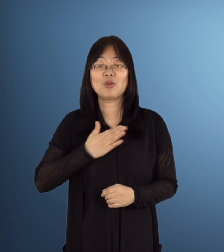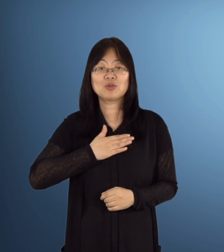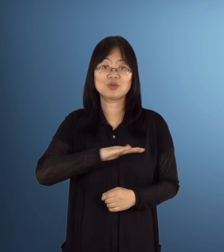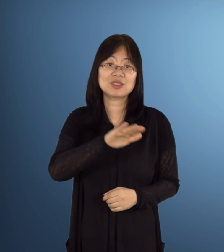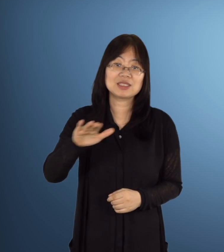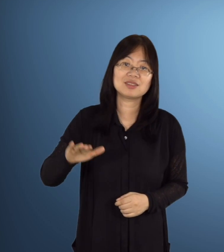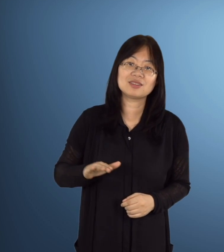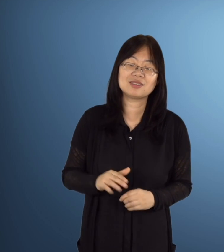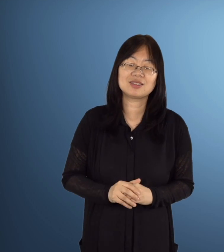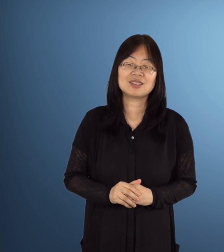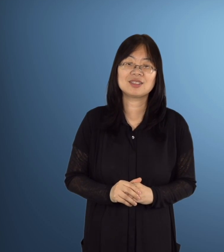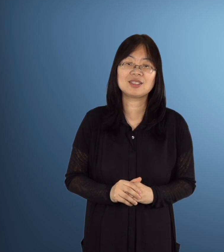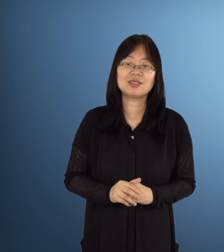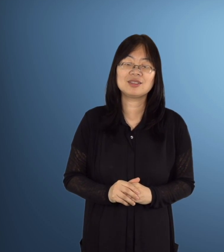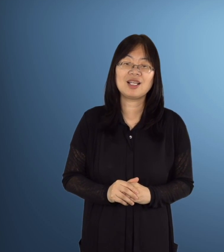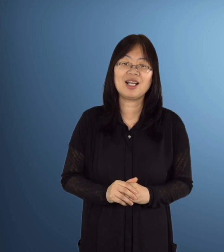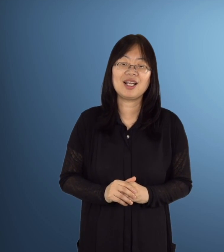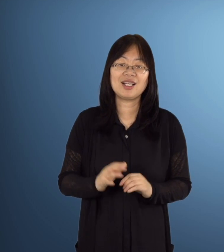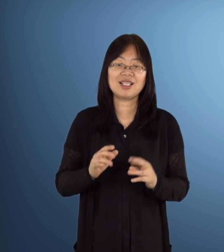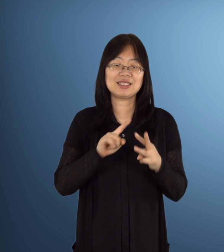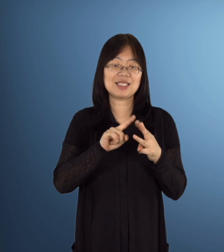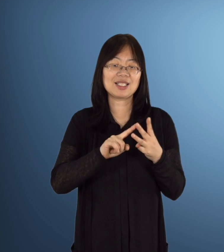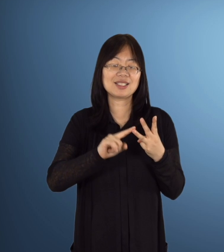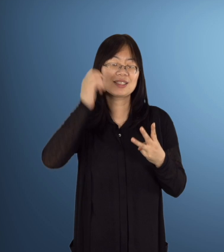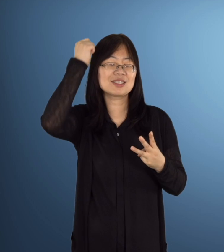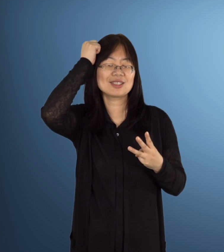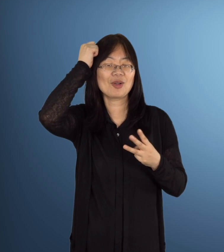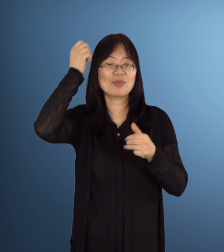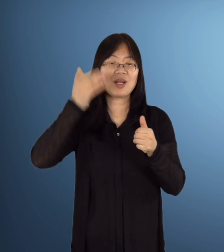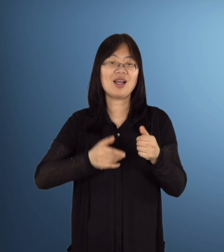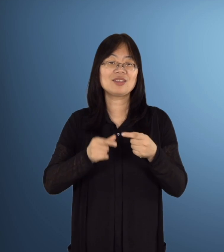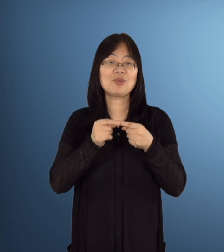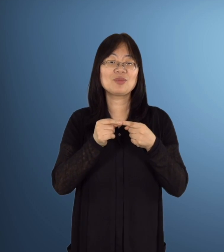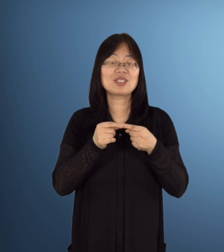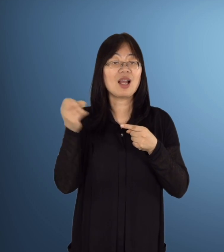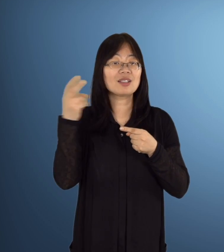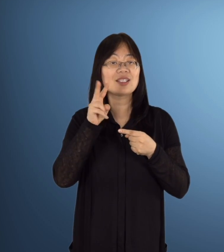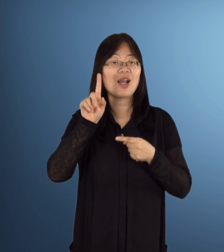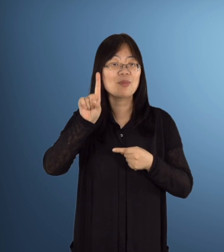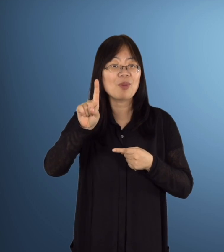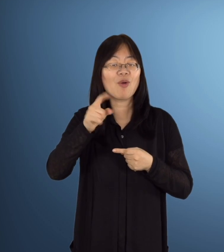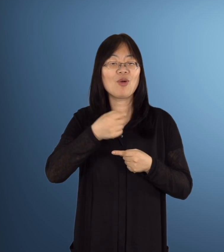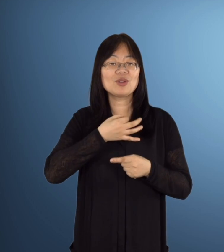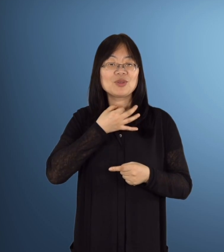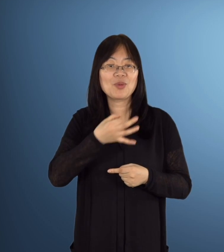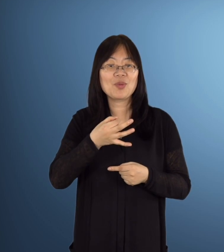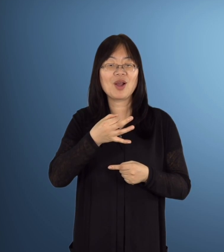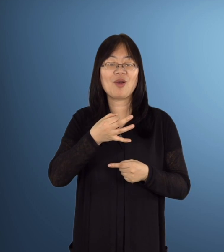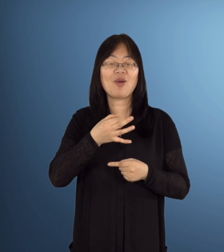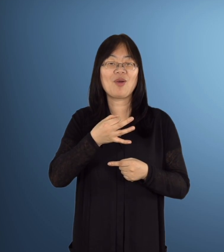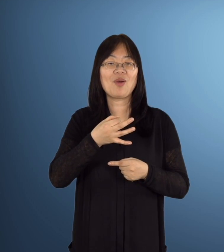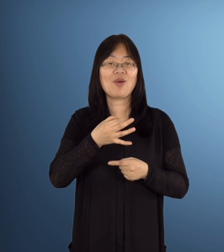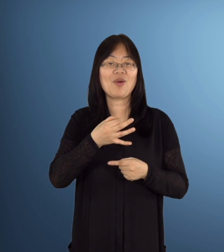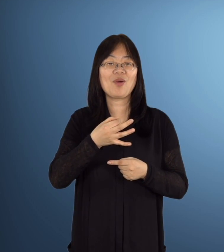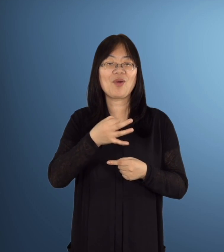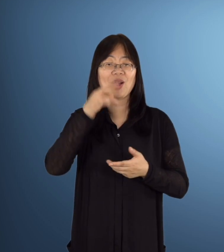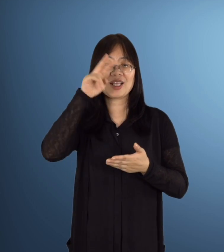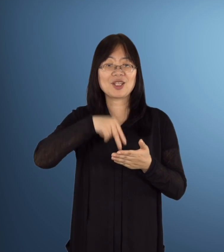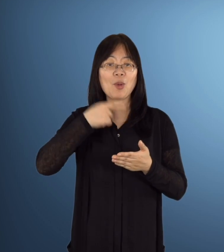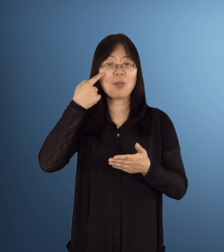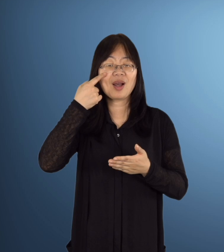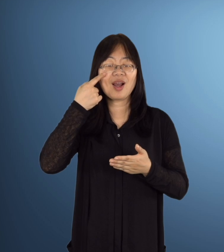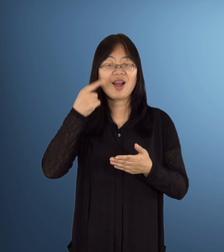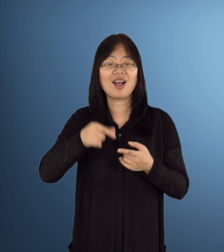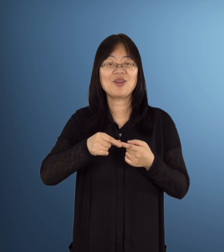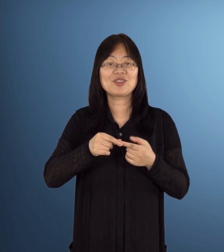우리가 이 세 가지를 기억하십시다. 우리 첫 번째부터 다시 한번 소리를 내면서 같이 읽읍시다. 첫